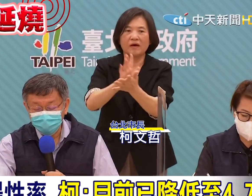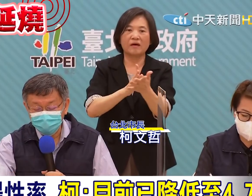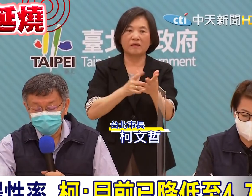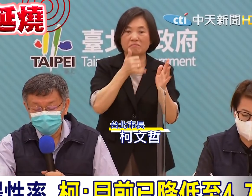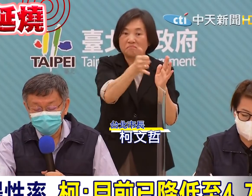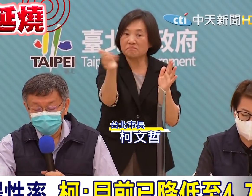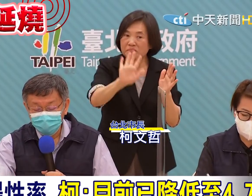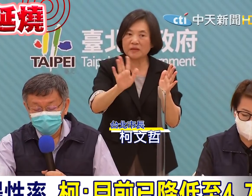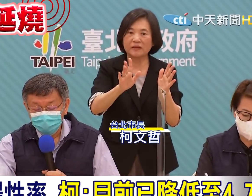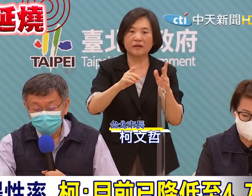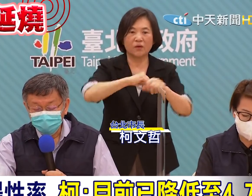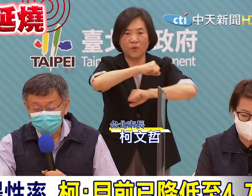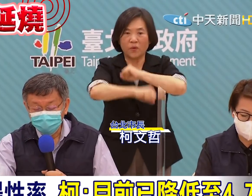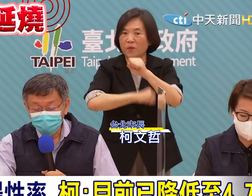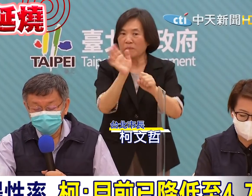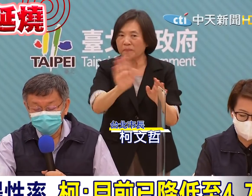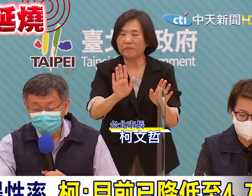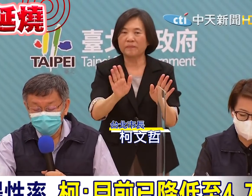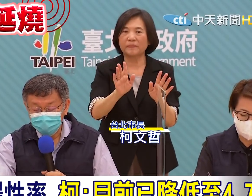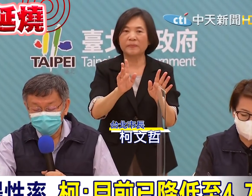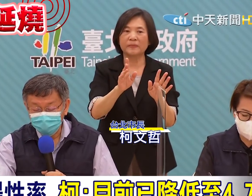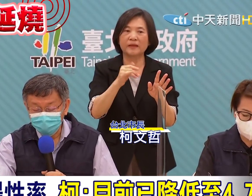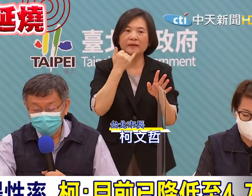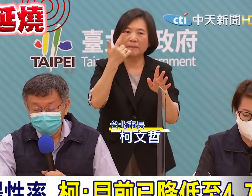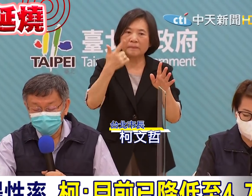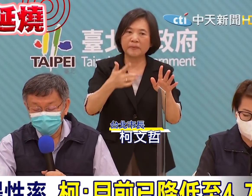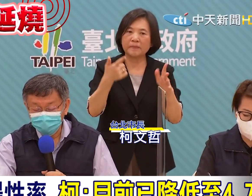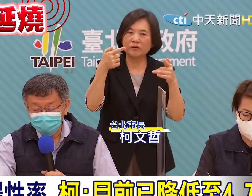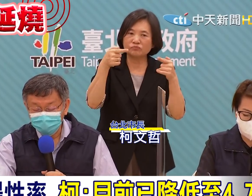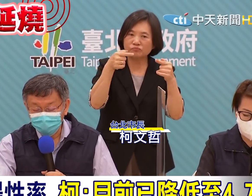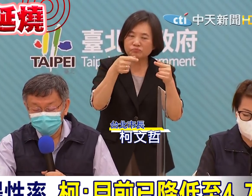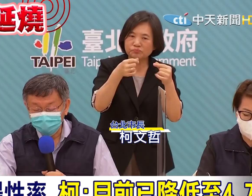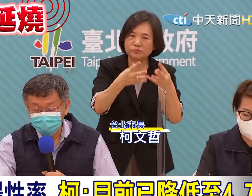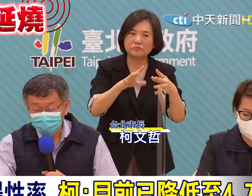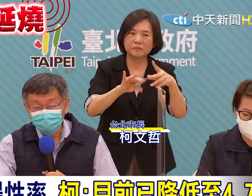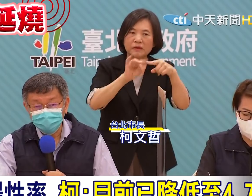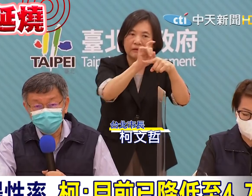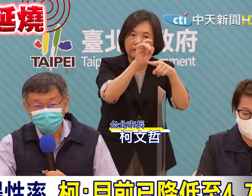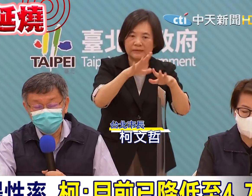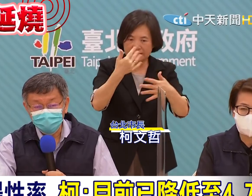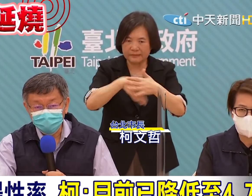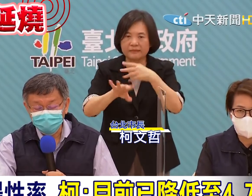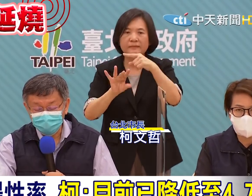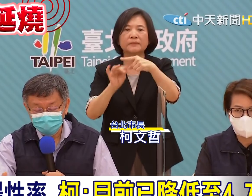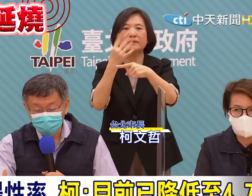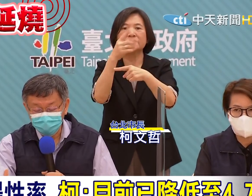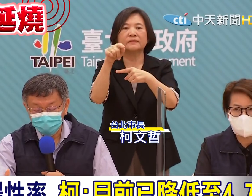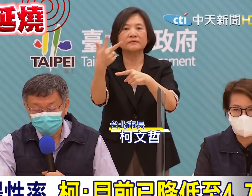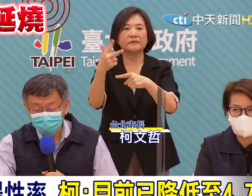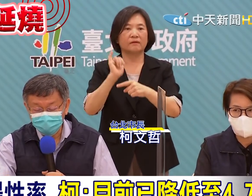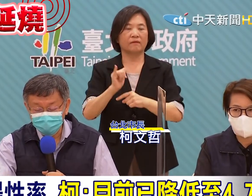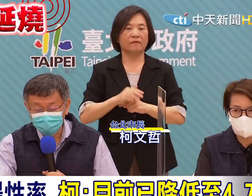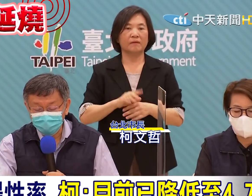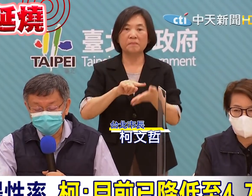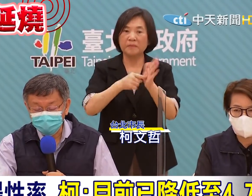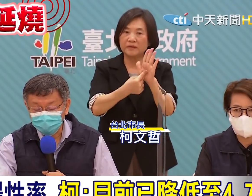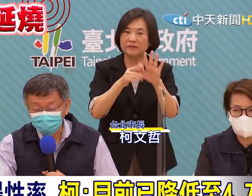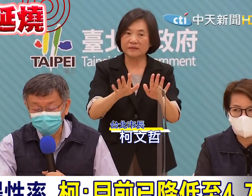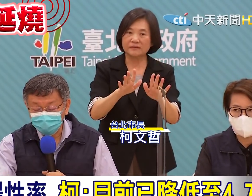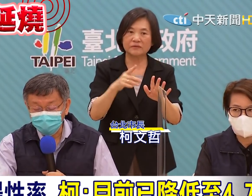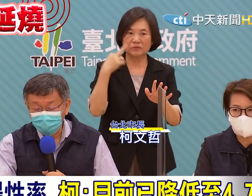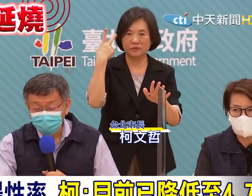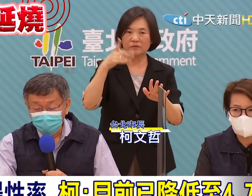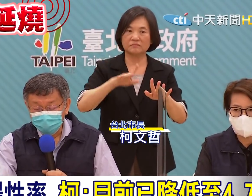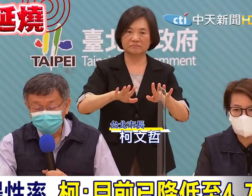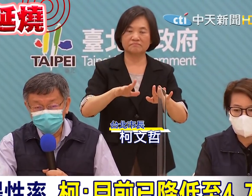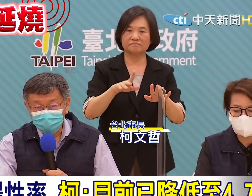下降，你知道吗？从平均10%哦，已经开始掉到将近只有4.7%的，这显然是这个战术是有